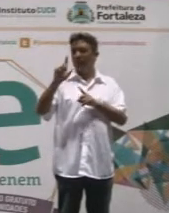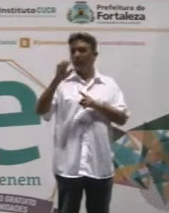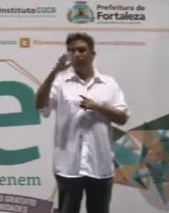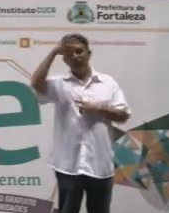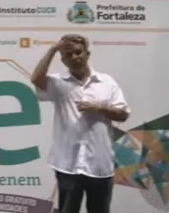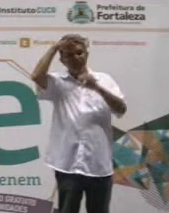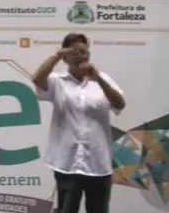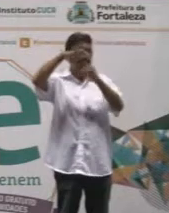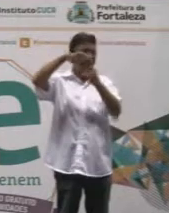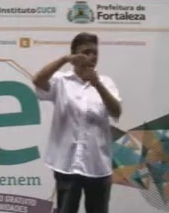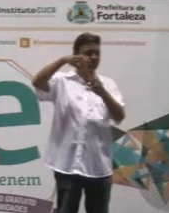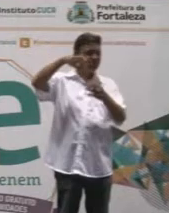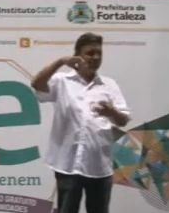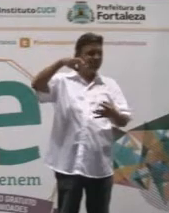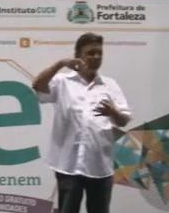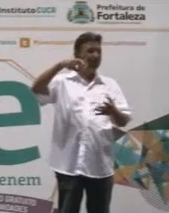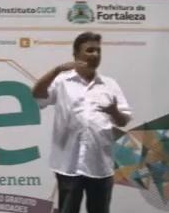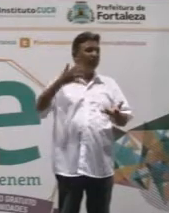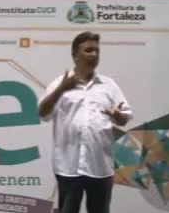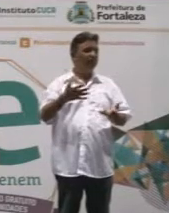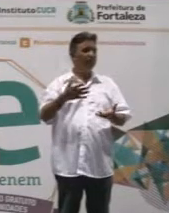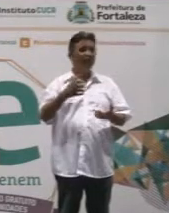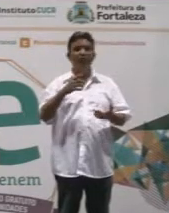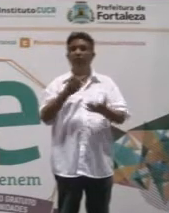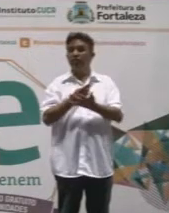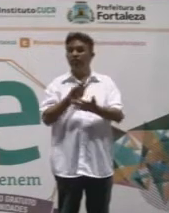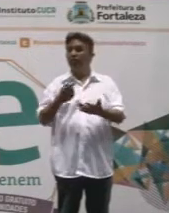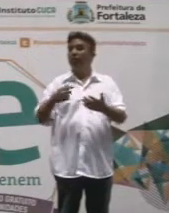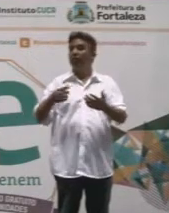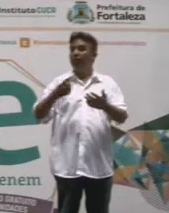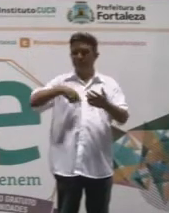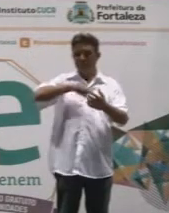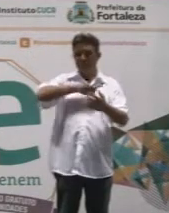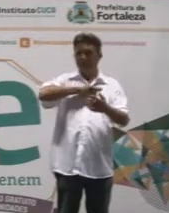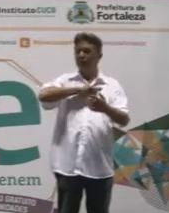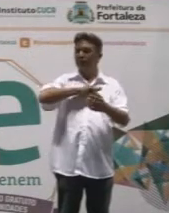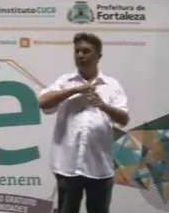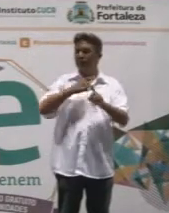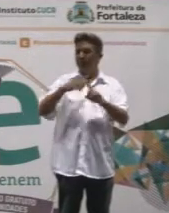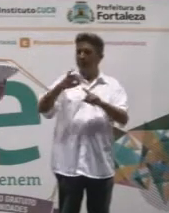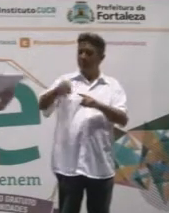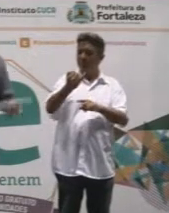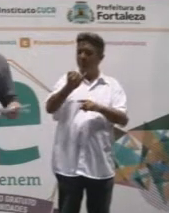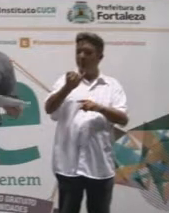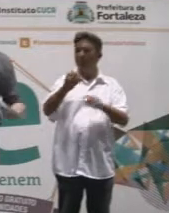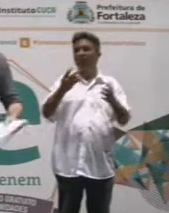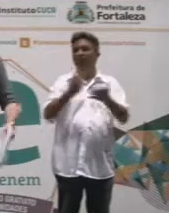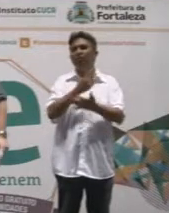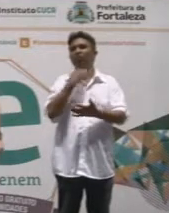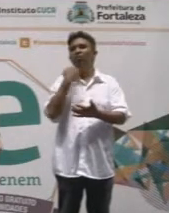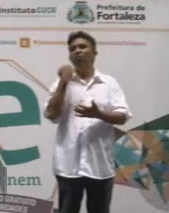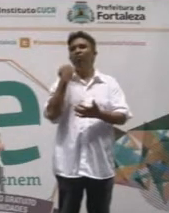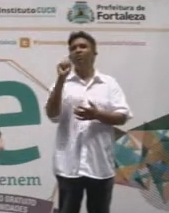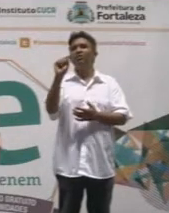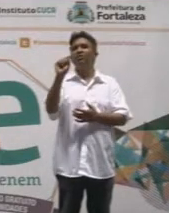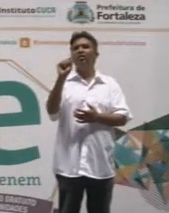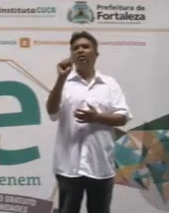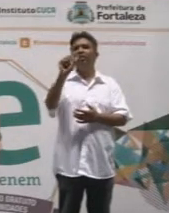materno compromete o funcionamento do sistema imunológico, tornando cada vez mais suscetível a doenças oportunistas que podem ser letais. Ele está falando de